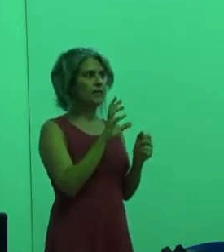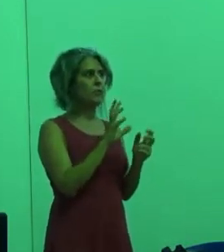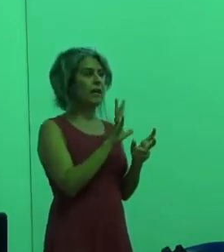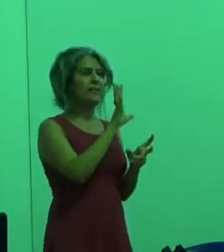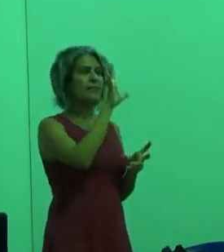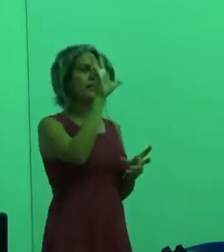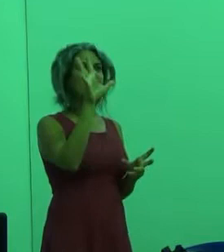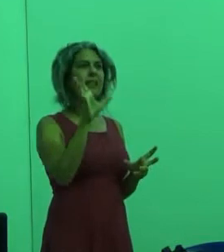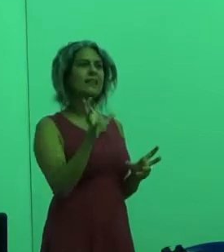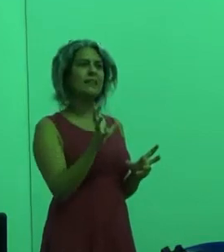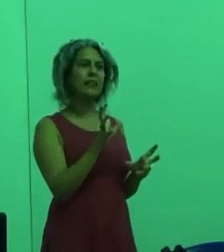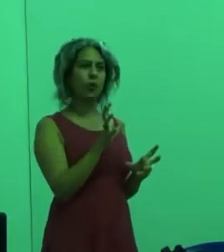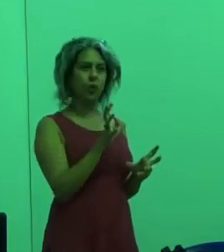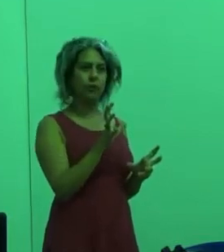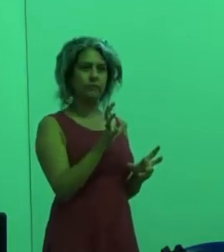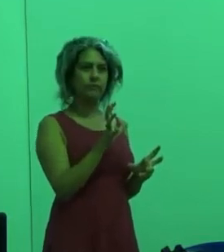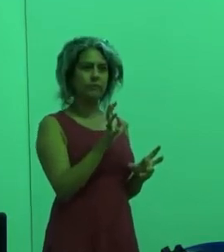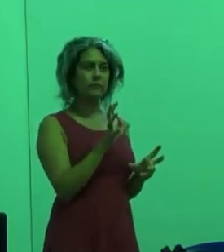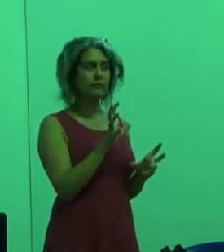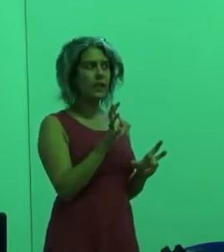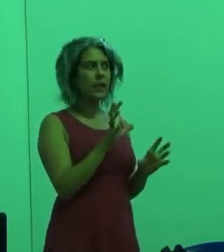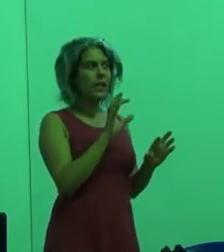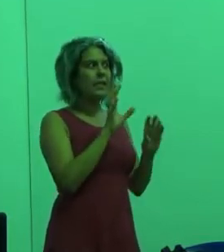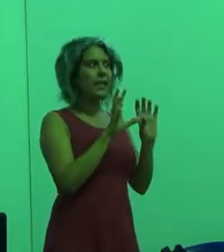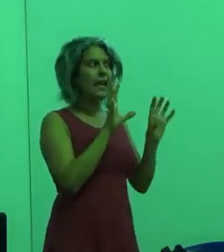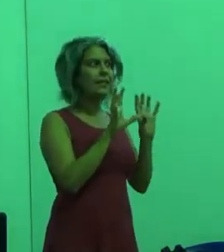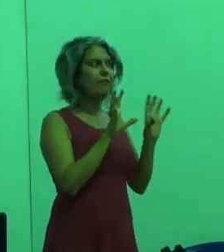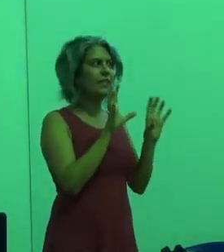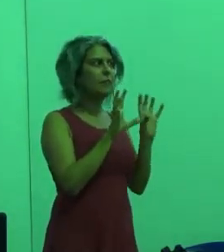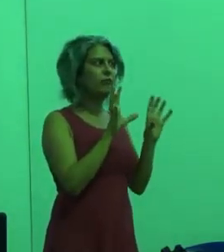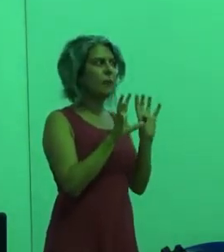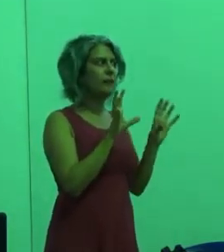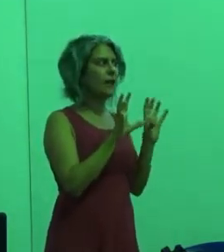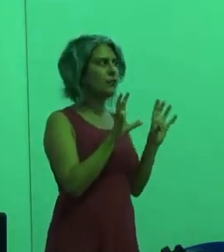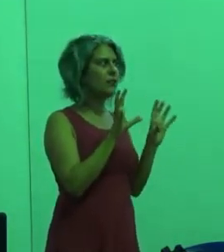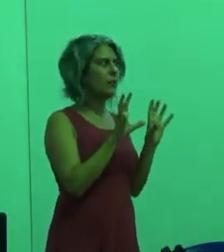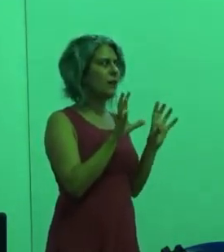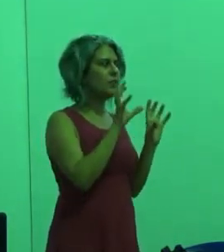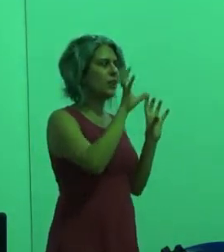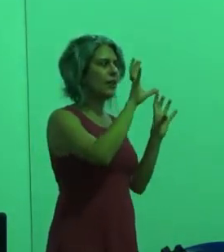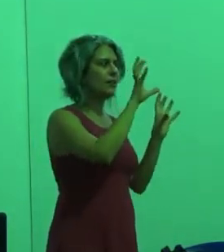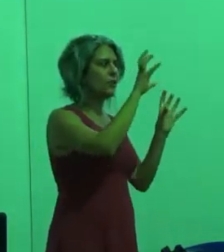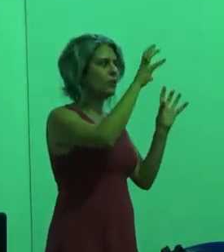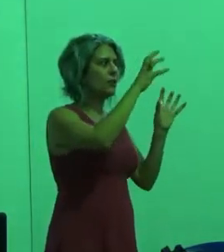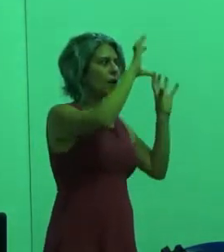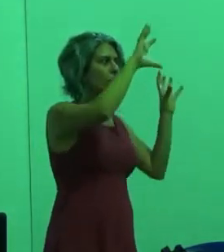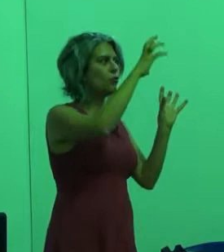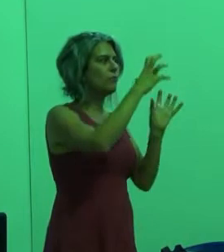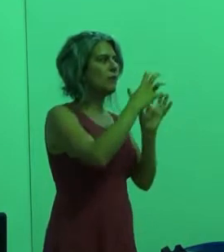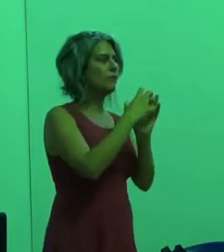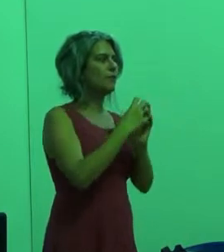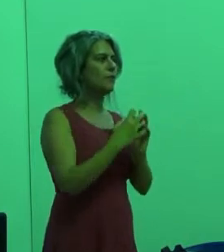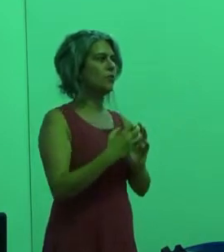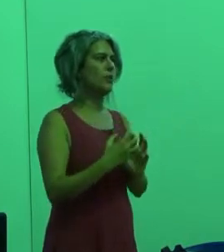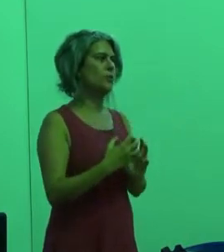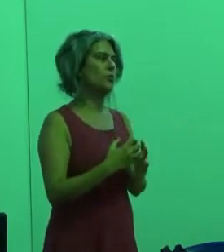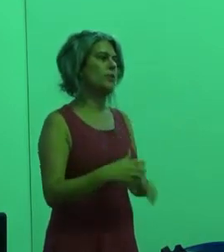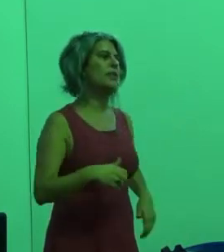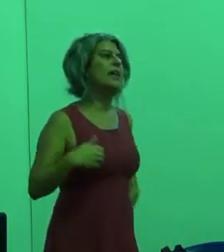que essa instância é escritor, que é a que faz movimentar justamente essas outras, a conjunção dessas outras duas.